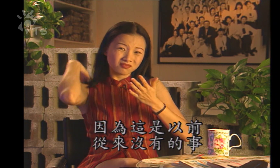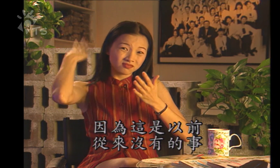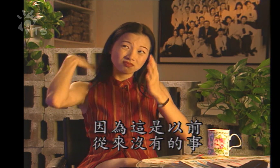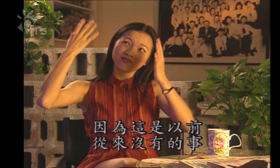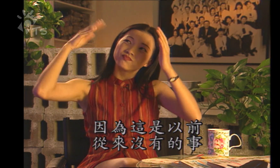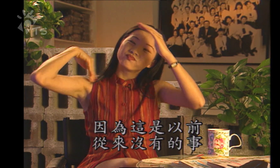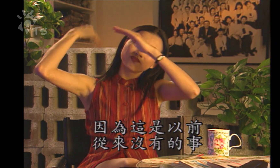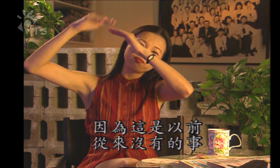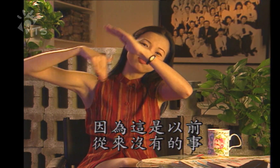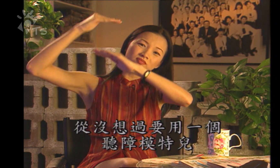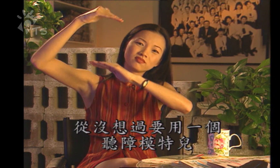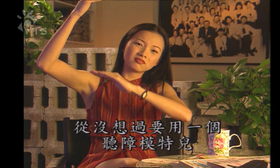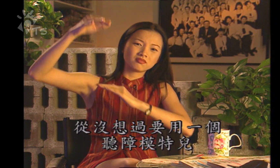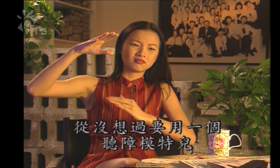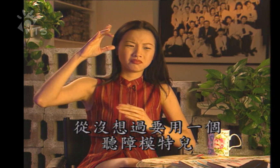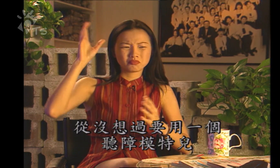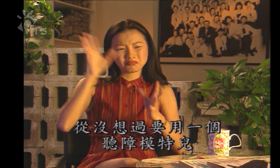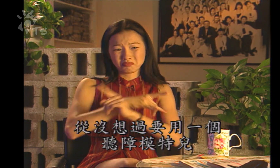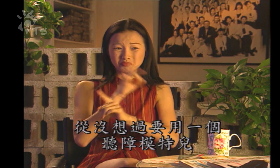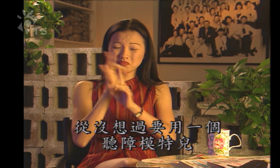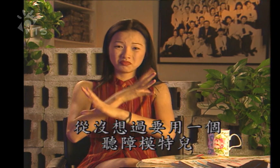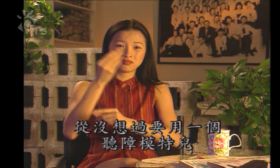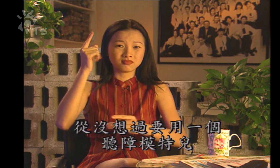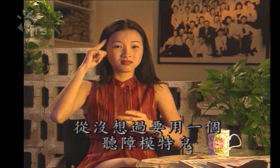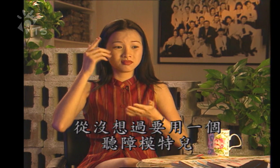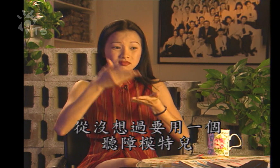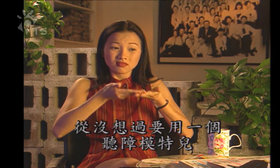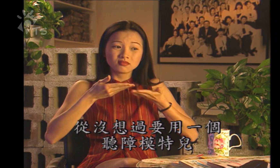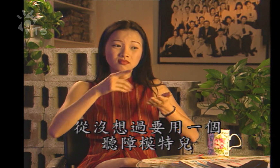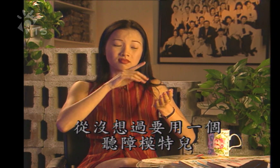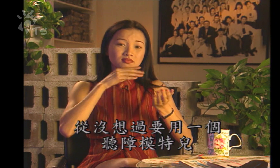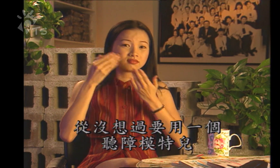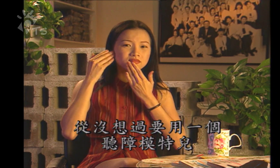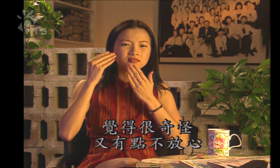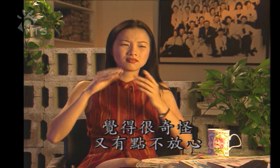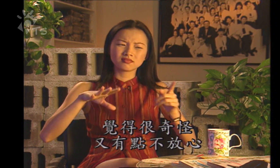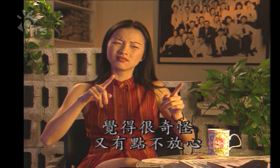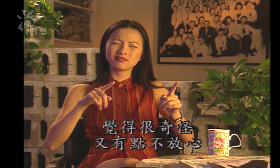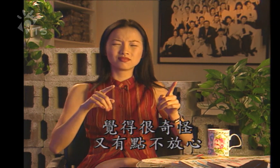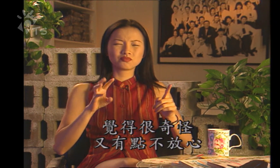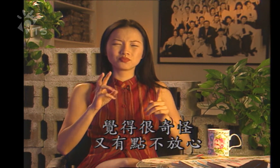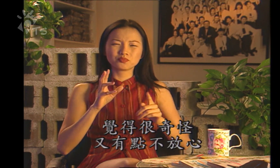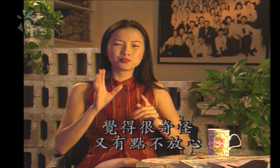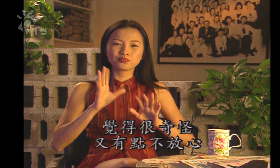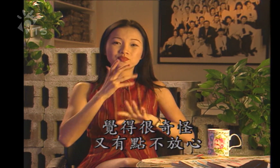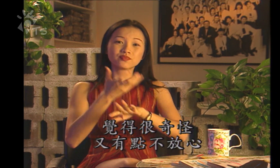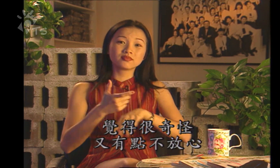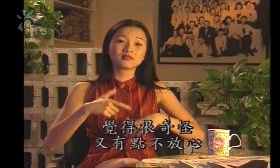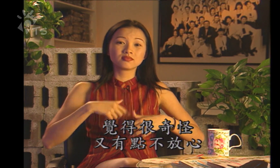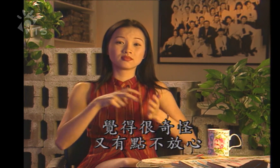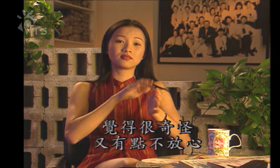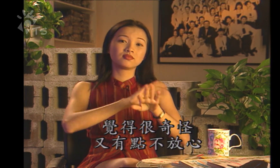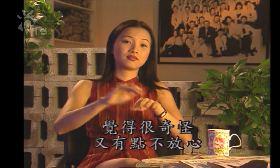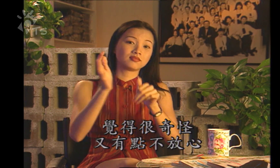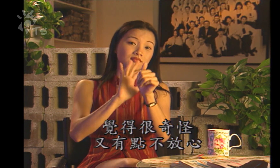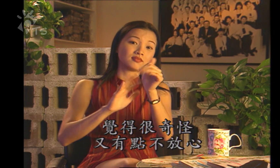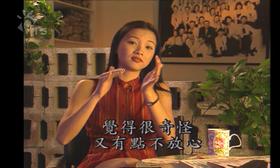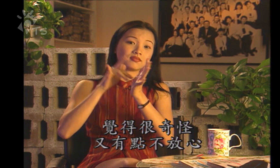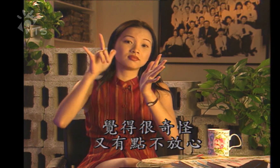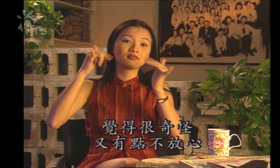事，从没想过要用一个听障模特儿，觉得很奇怪哦，又有点不放心，